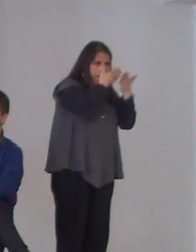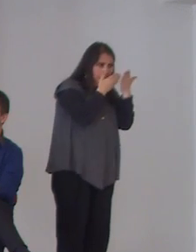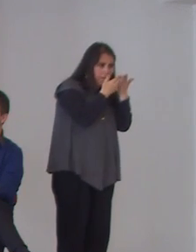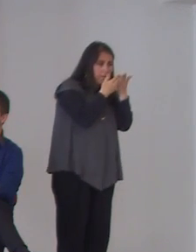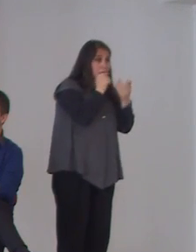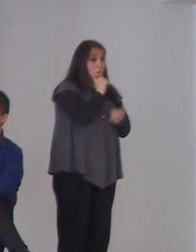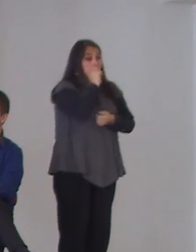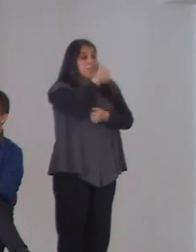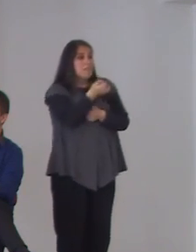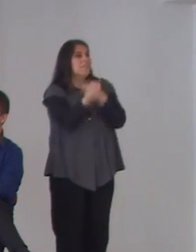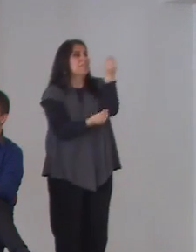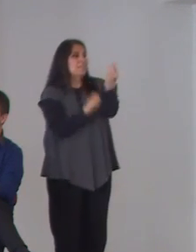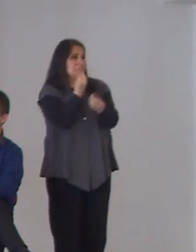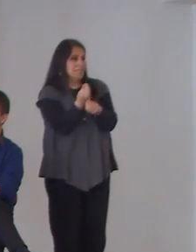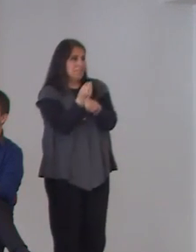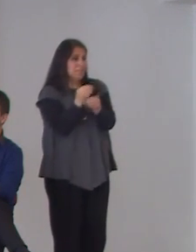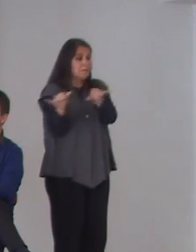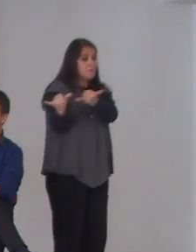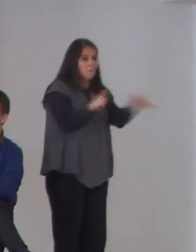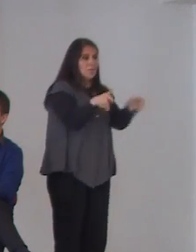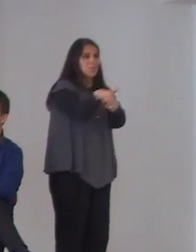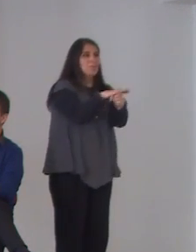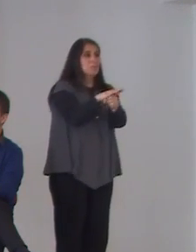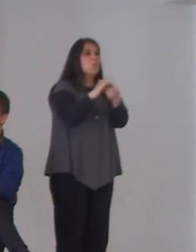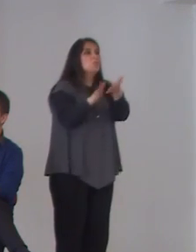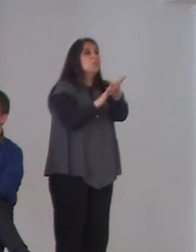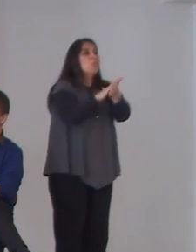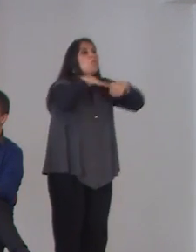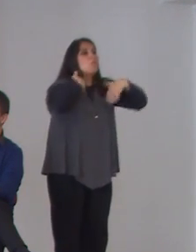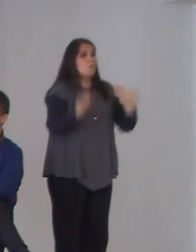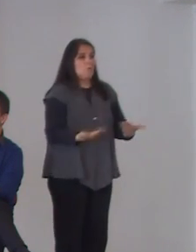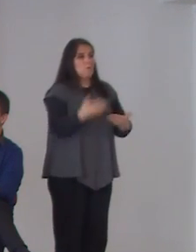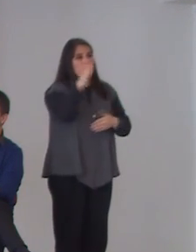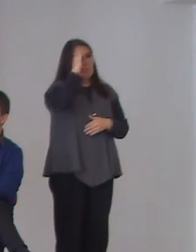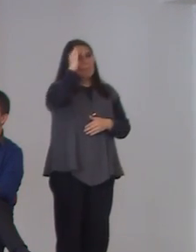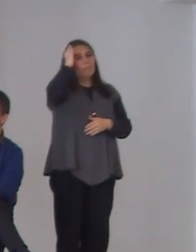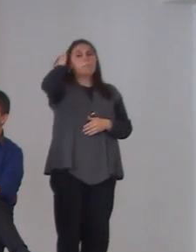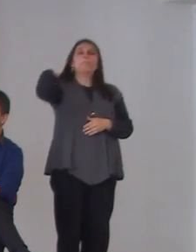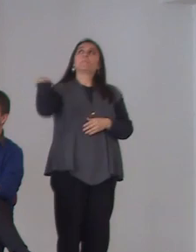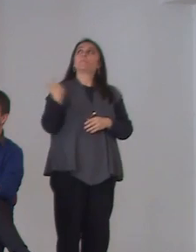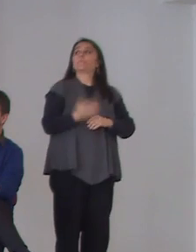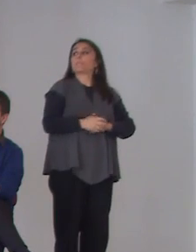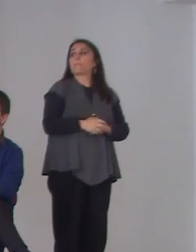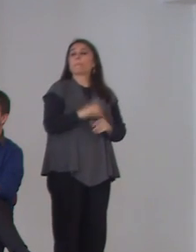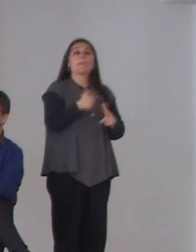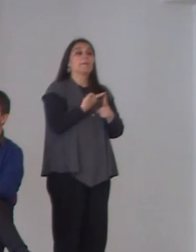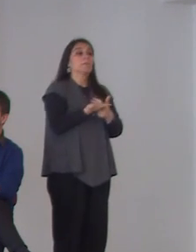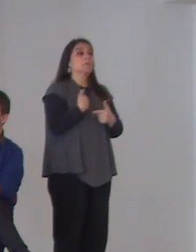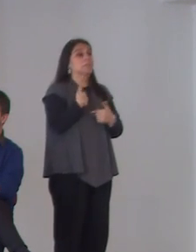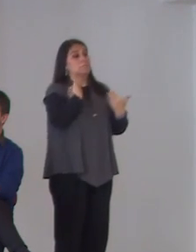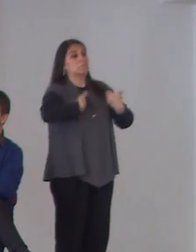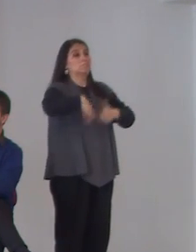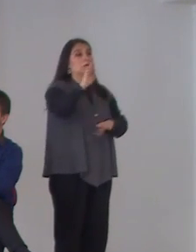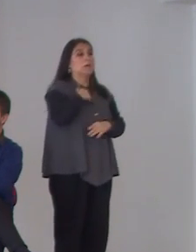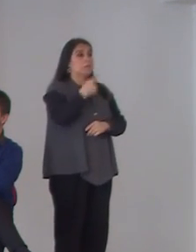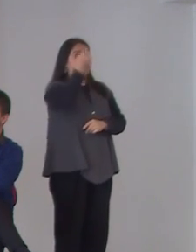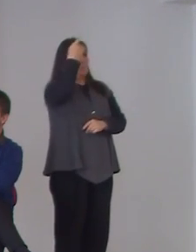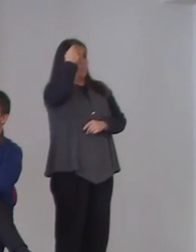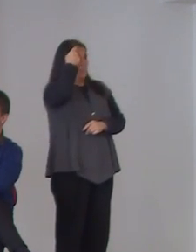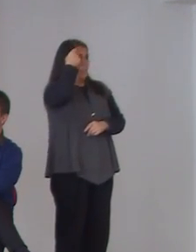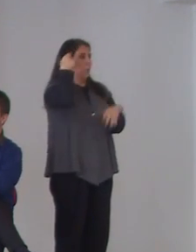la misma situación? Entonces, yo pienso que más que ser los más pilos o más